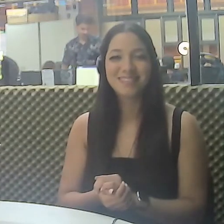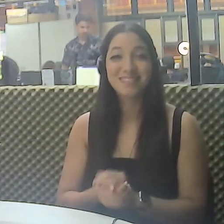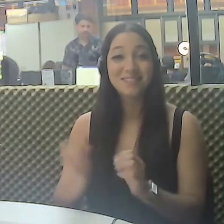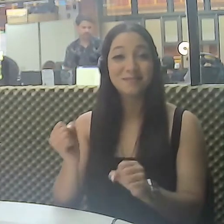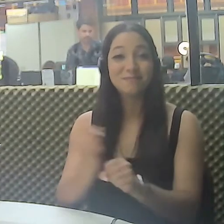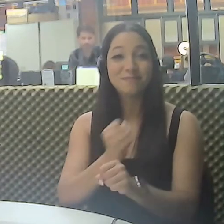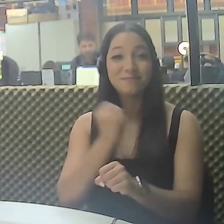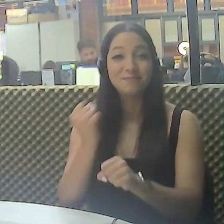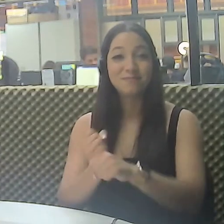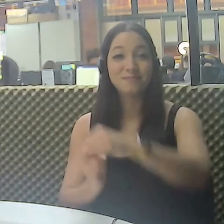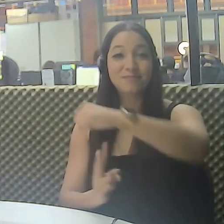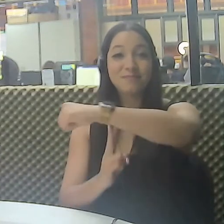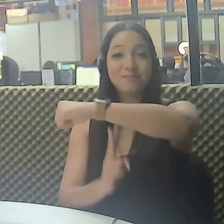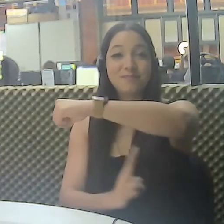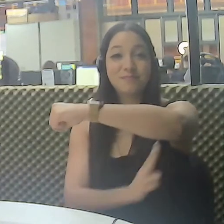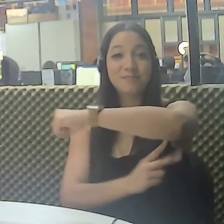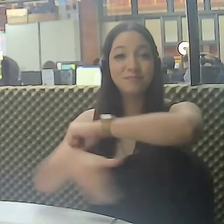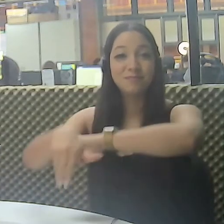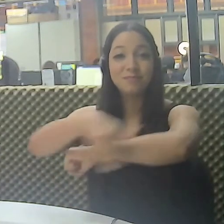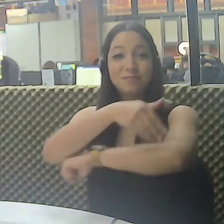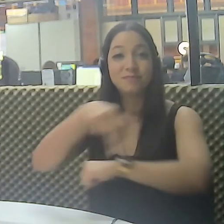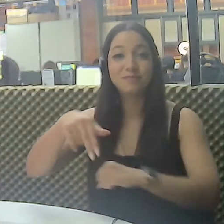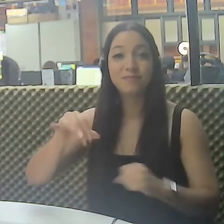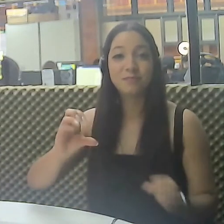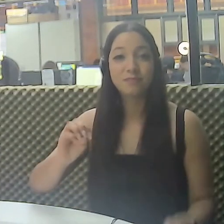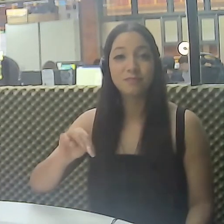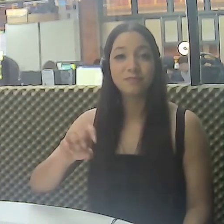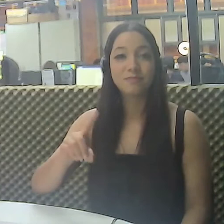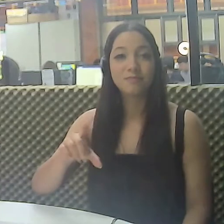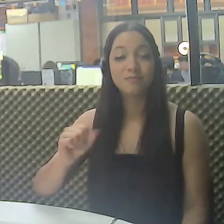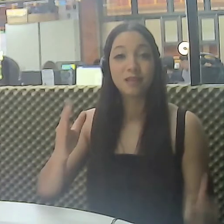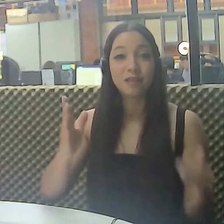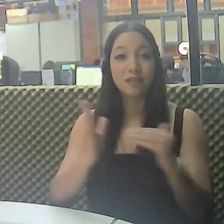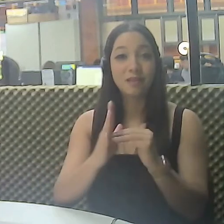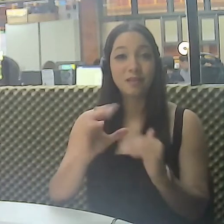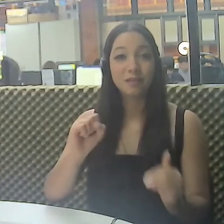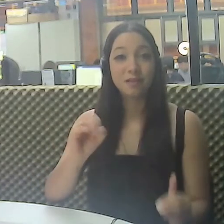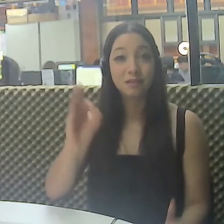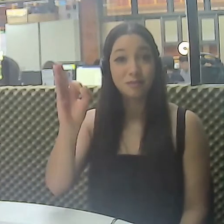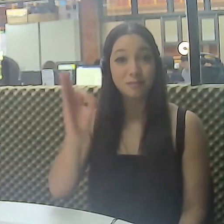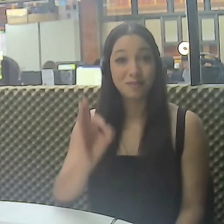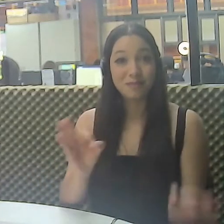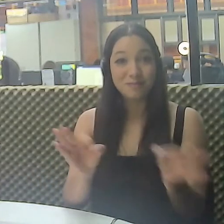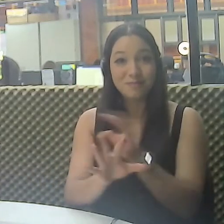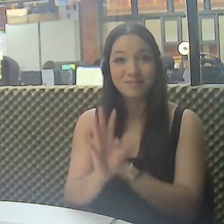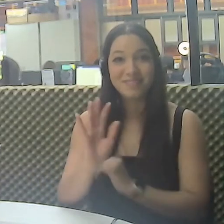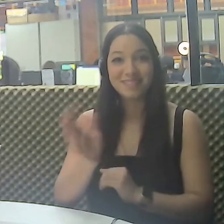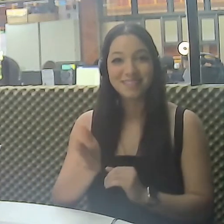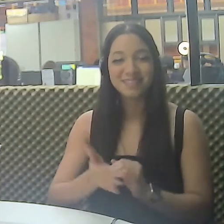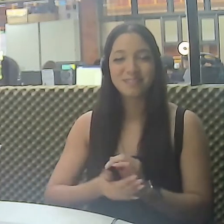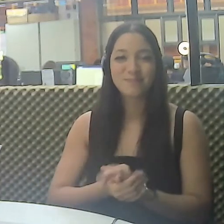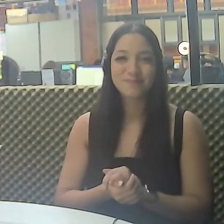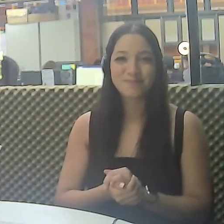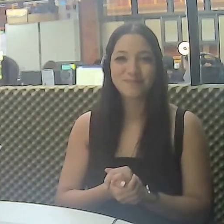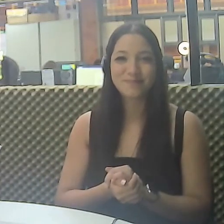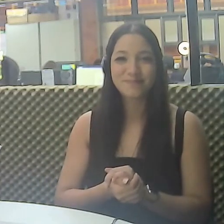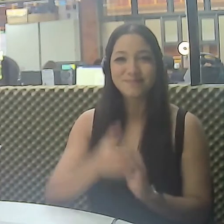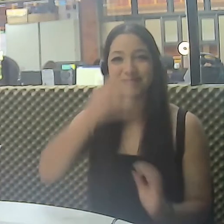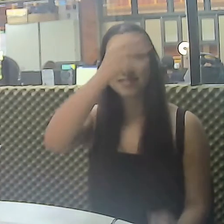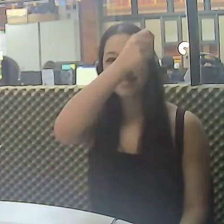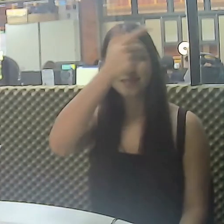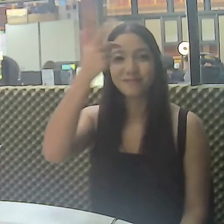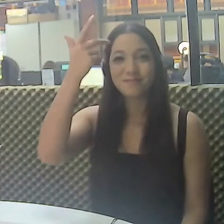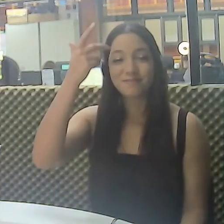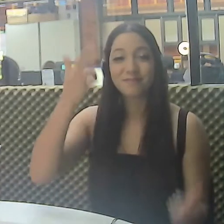Obra do viaduto da Avenida Nicomedes Alves dos Santos atinge 80% da conclusão. Prefeitura